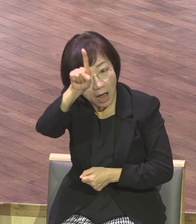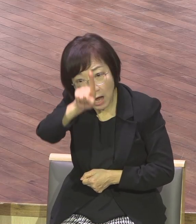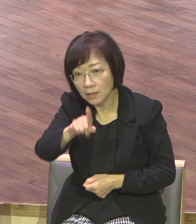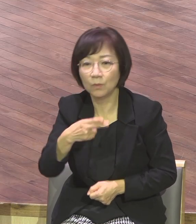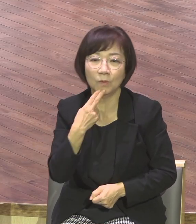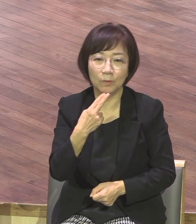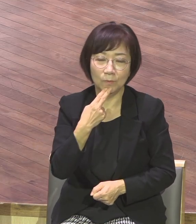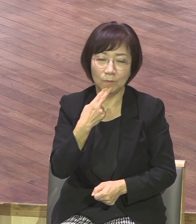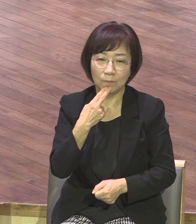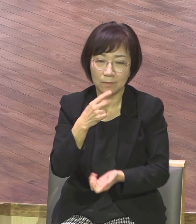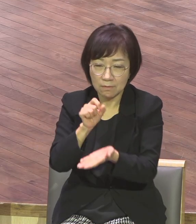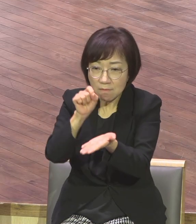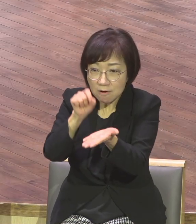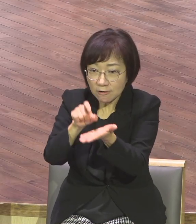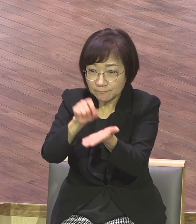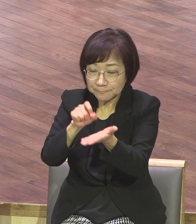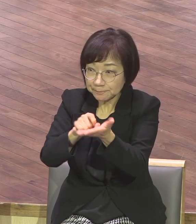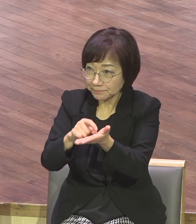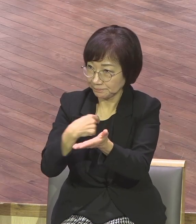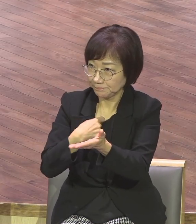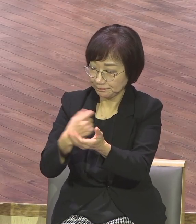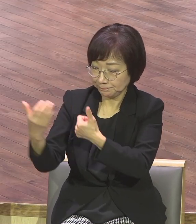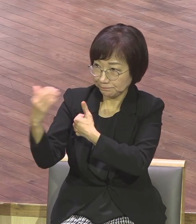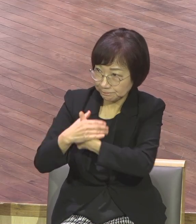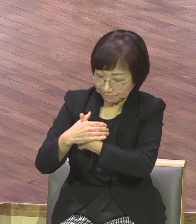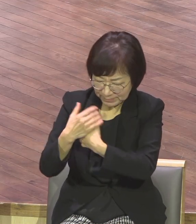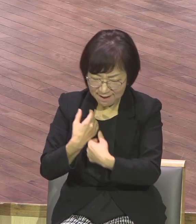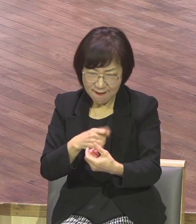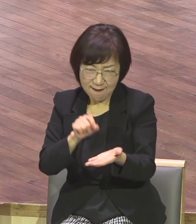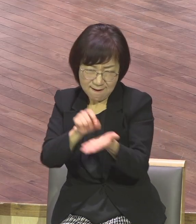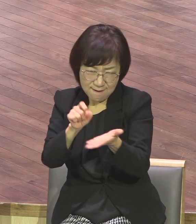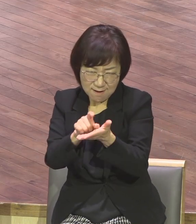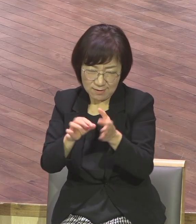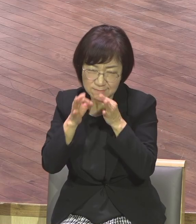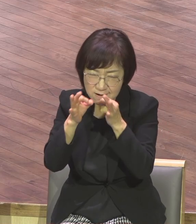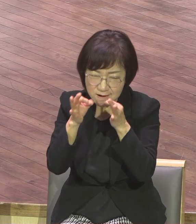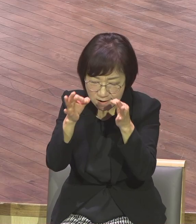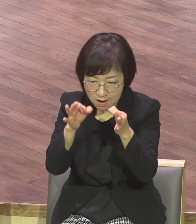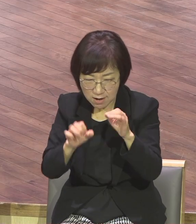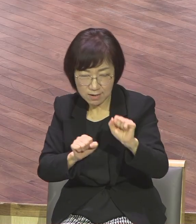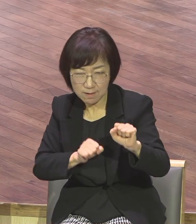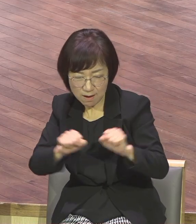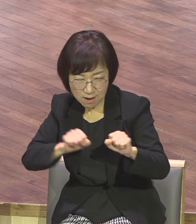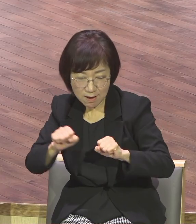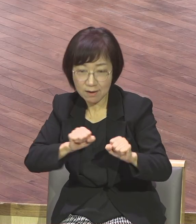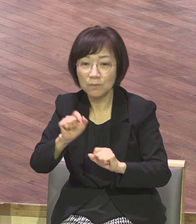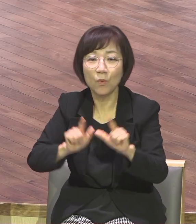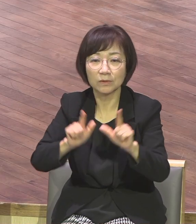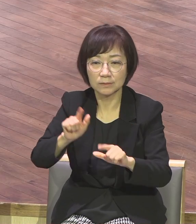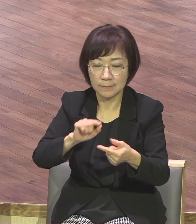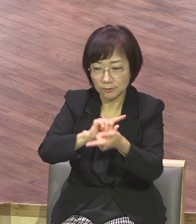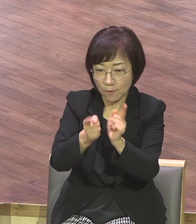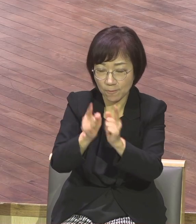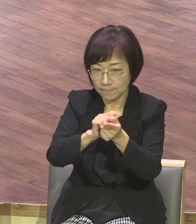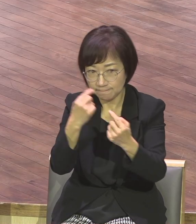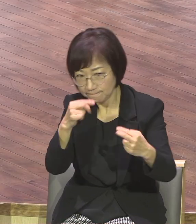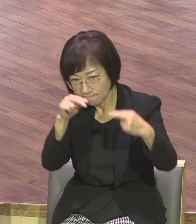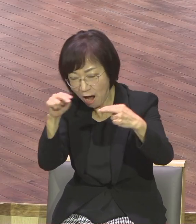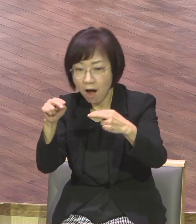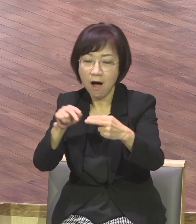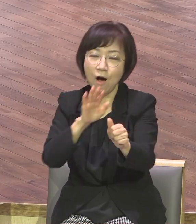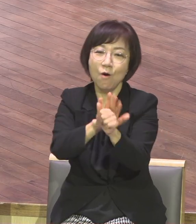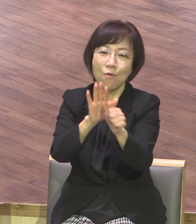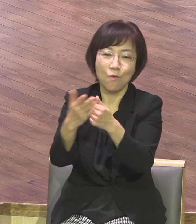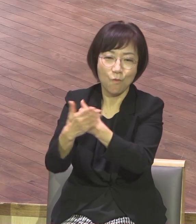없었어요. 자신이 주어진 그 포지션에서 최선을 다했어. 서로가 다 말하잖아요.